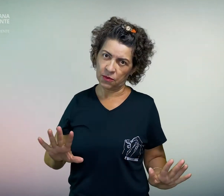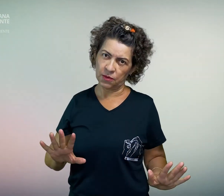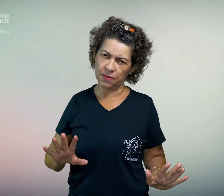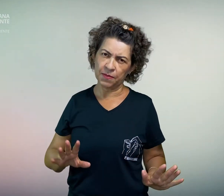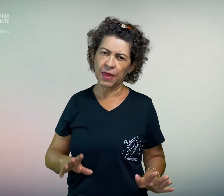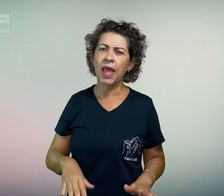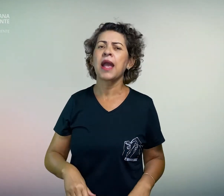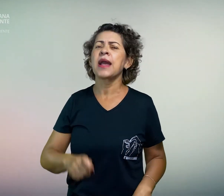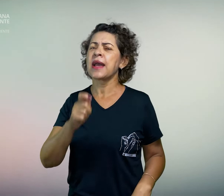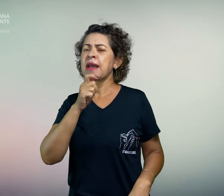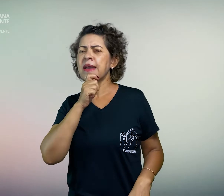e apenas sua.